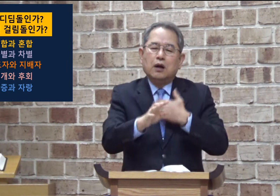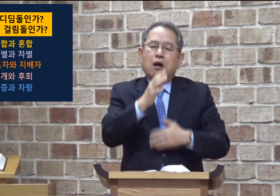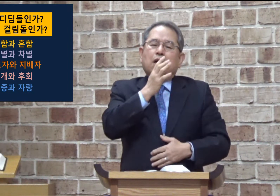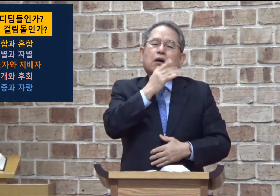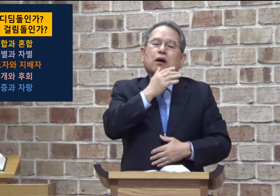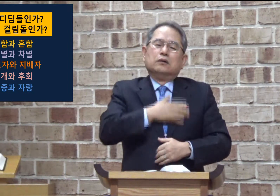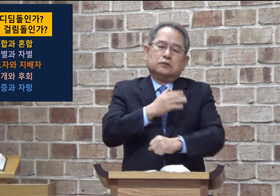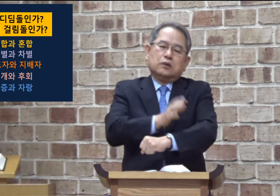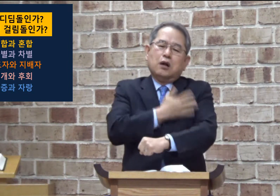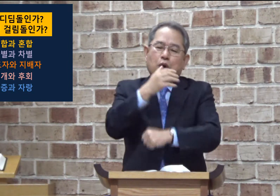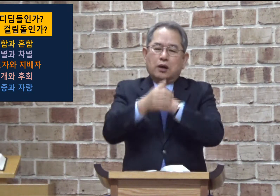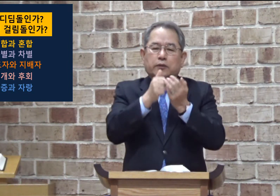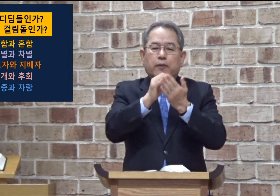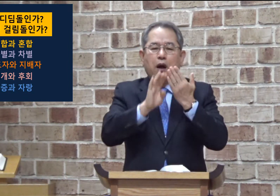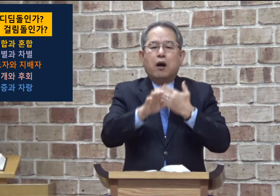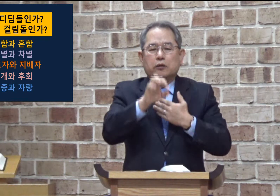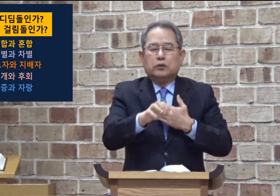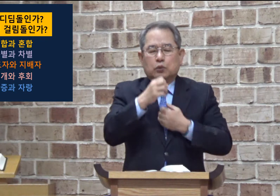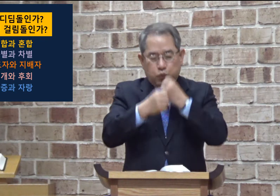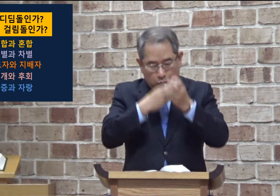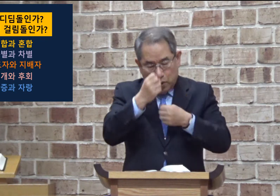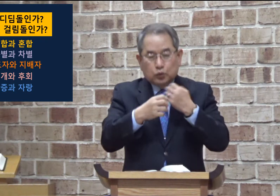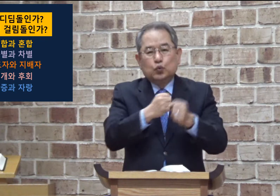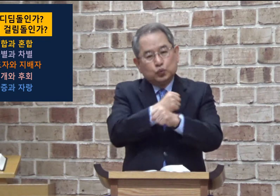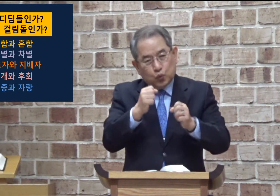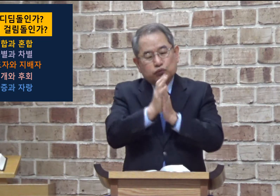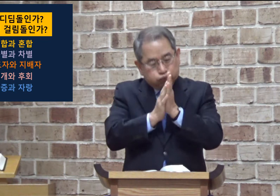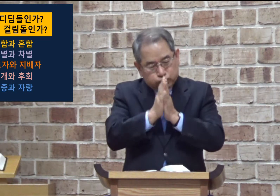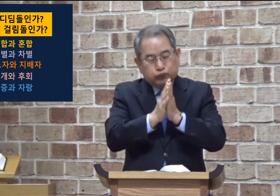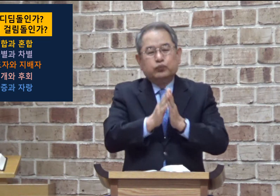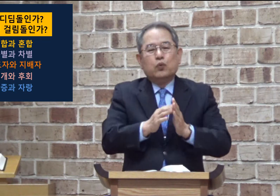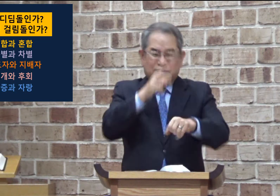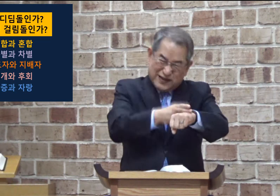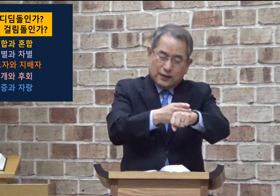후회는 아쉬워, 답답해, 내가 왜 그랬을까,